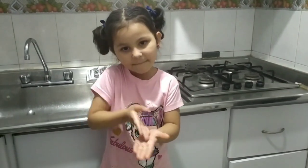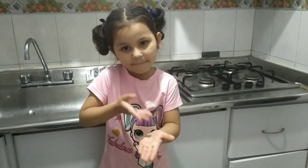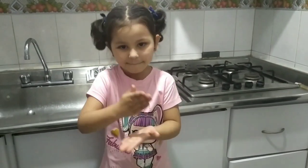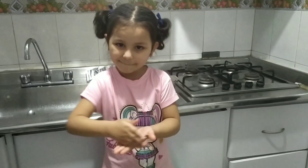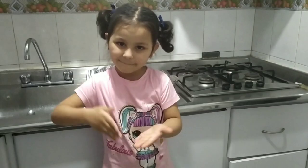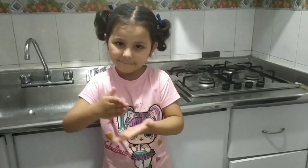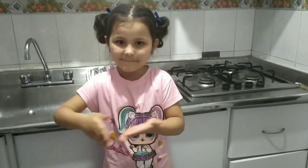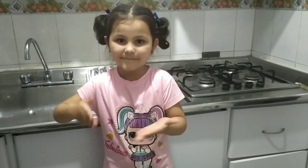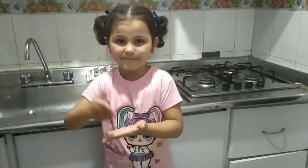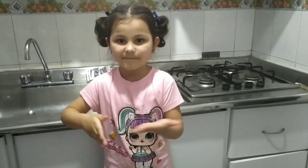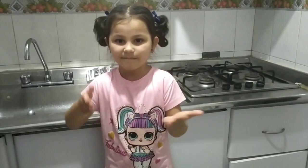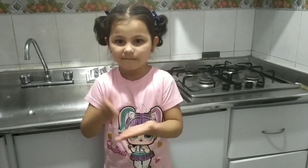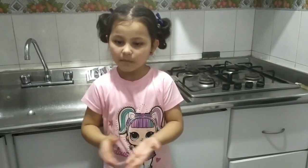colores.